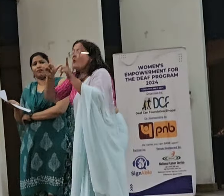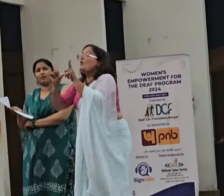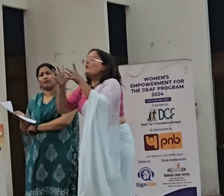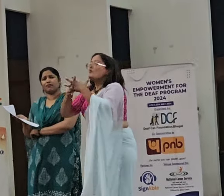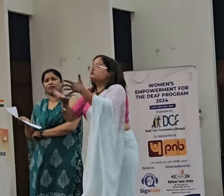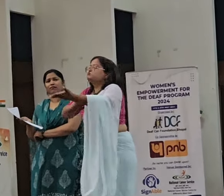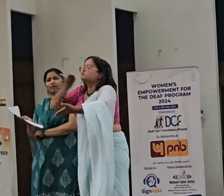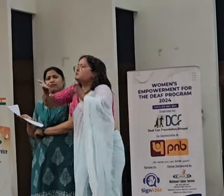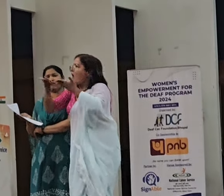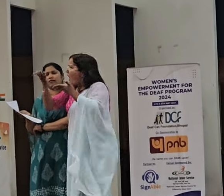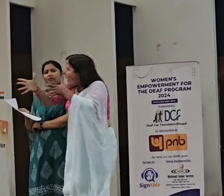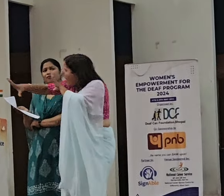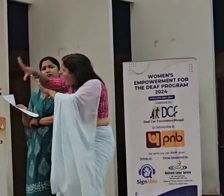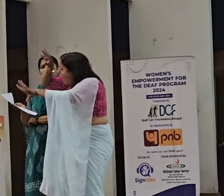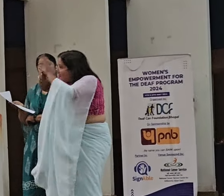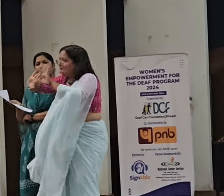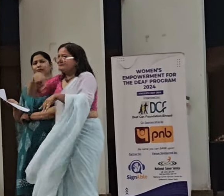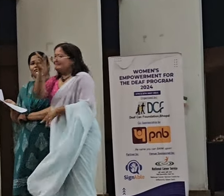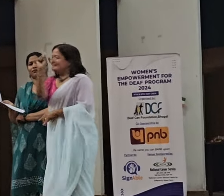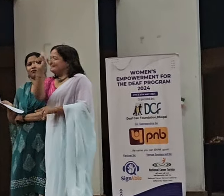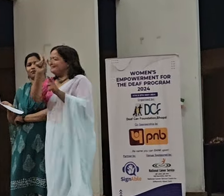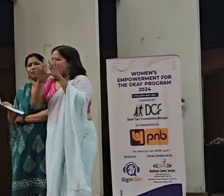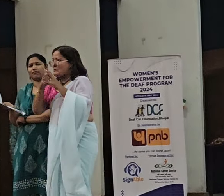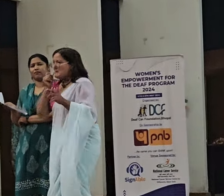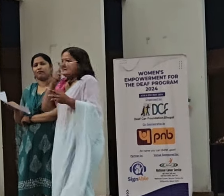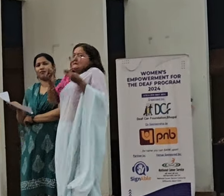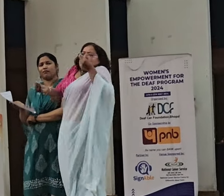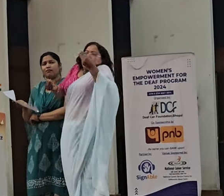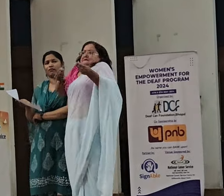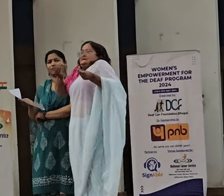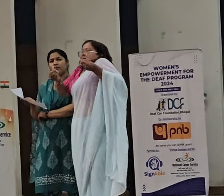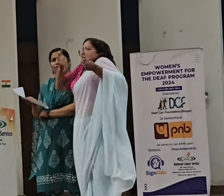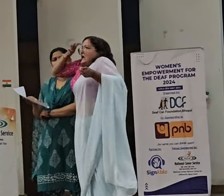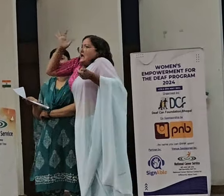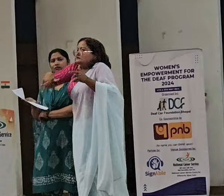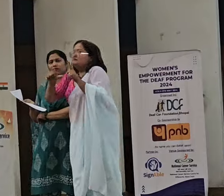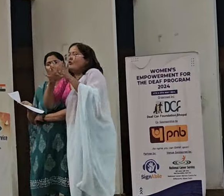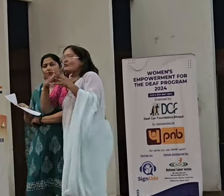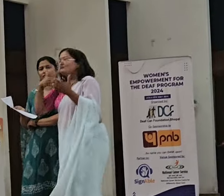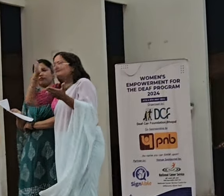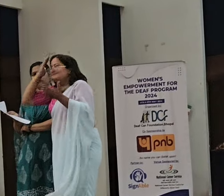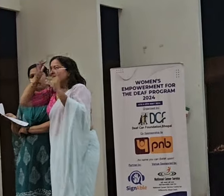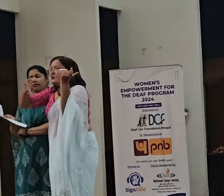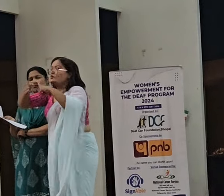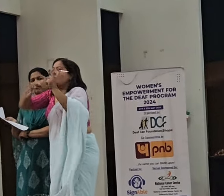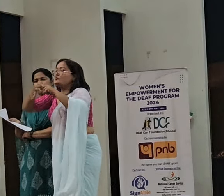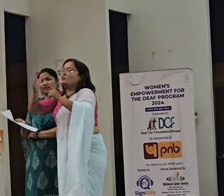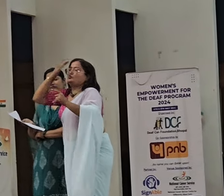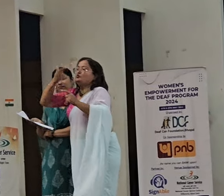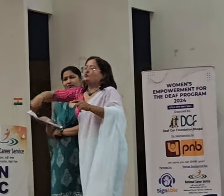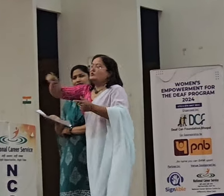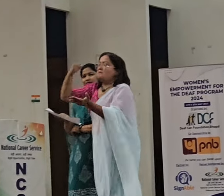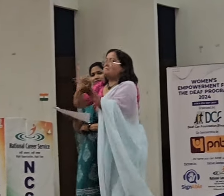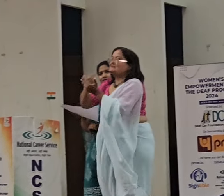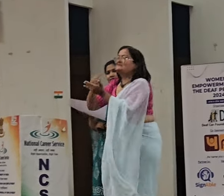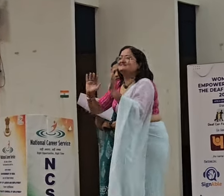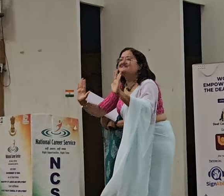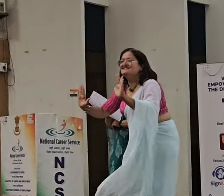मिलता इस स्कीम में, तो इस बारे में आपको अवेयर करवाया जाएगा कि हाँ आपके इस बारे में क्या क्या राइट है, आप इसके बारे में जान सकते हैं और